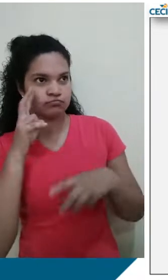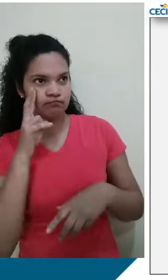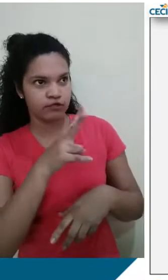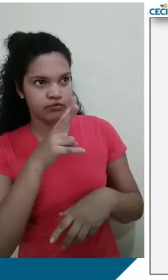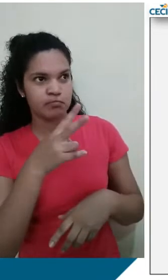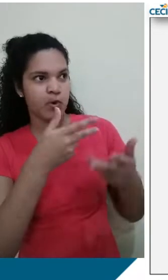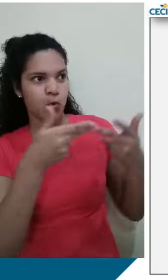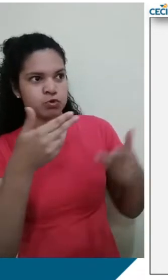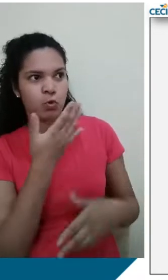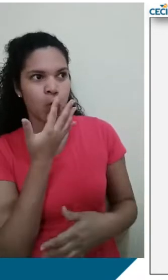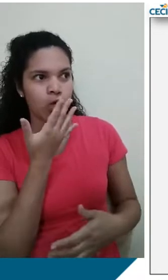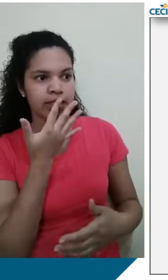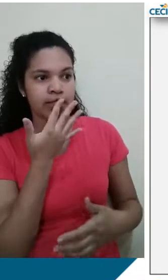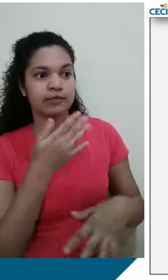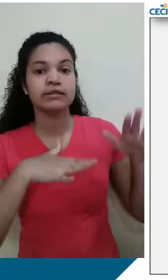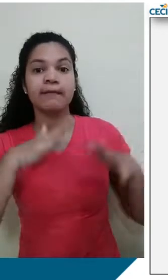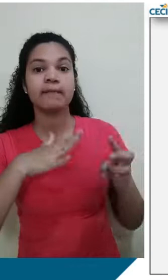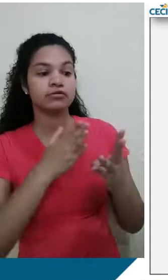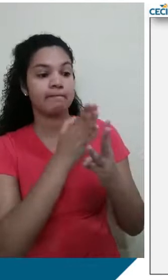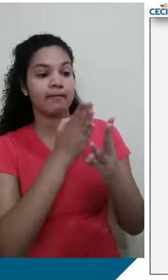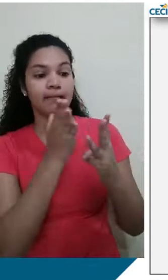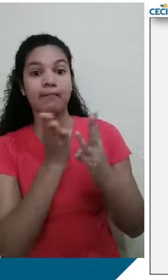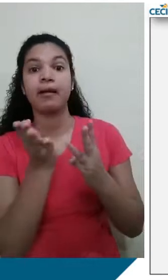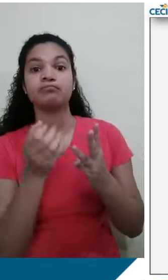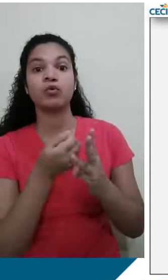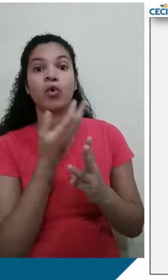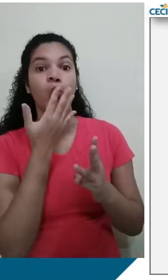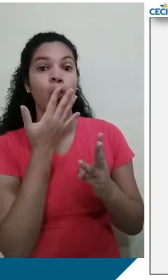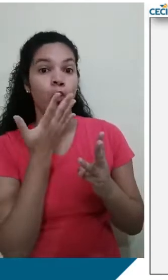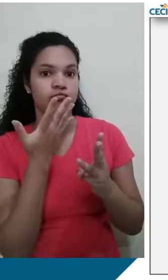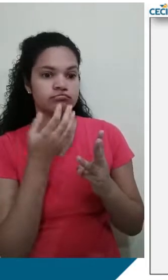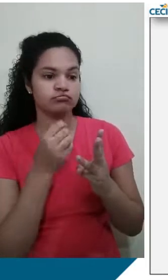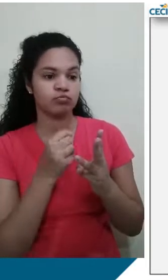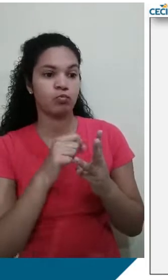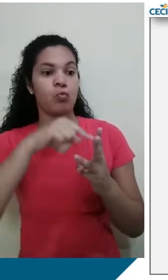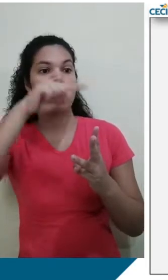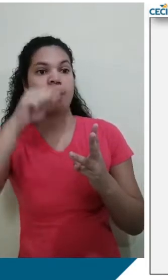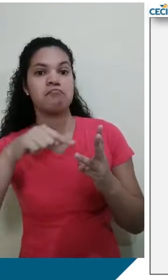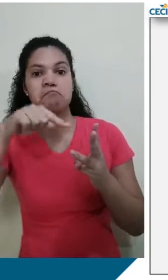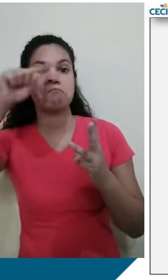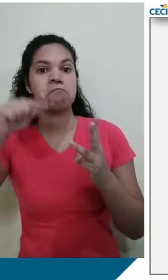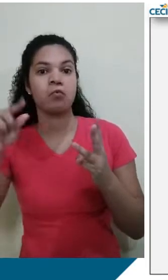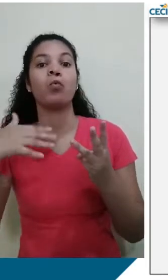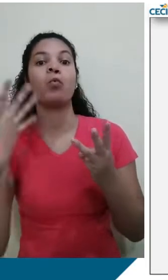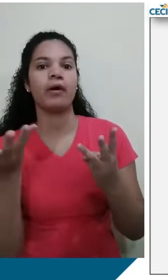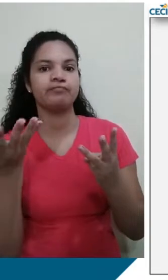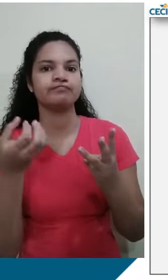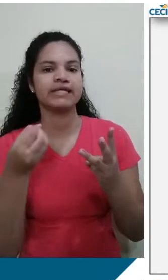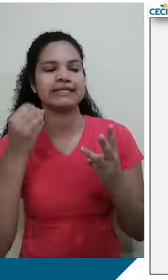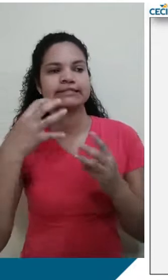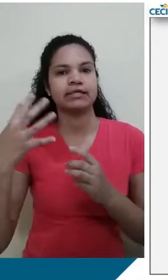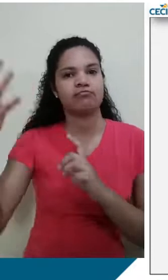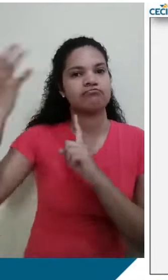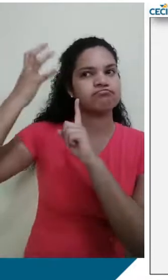observar um objeto colorido decorre da ativação relativa dos 3 pigmentos, ou seja, se estimulássemos a